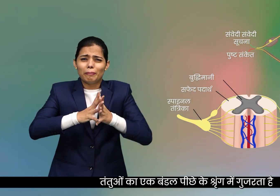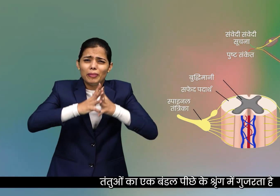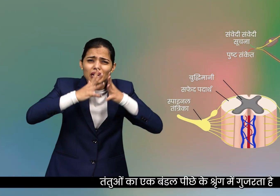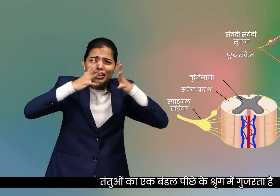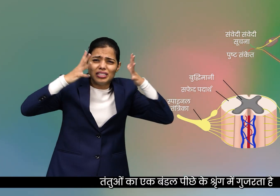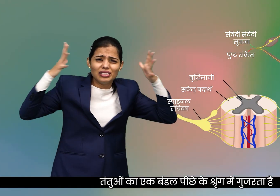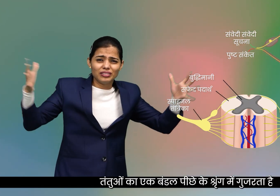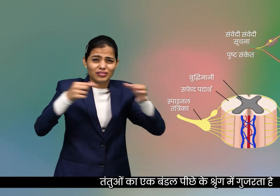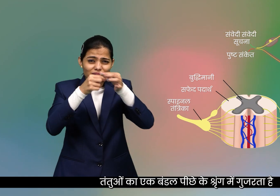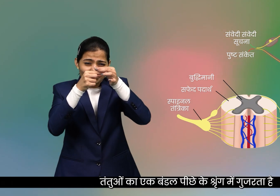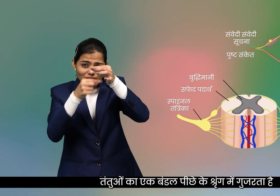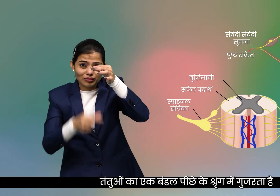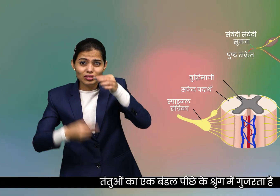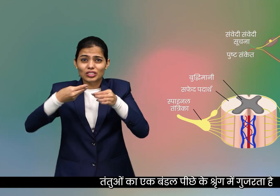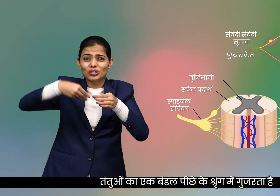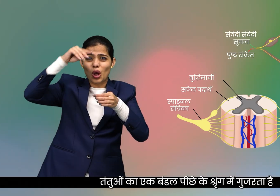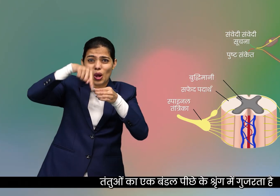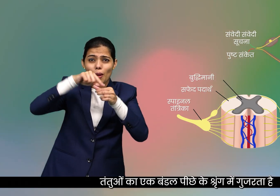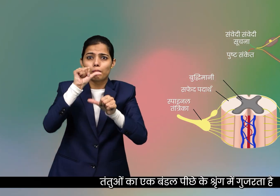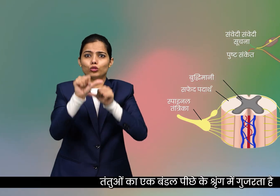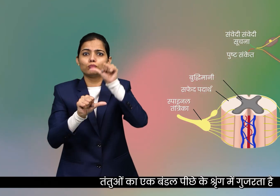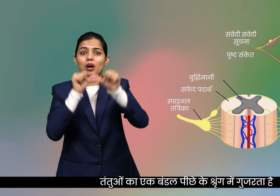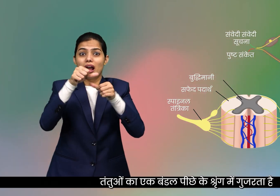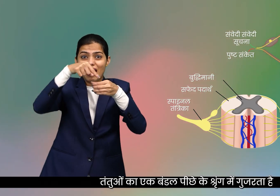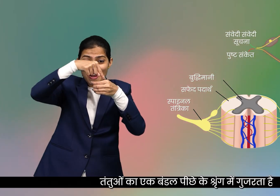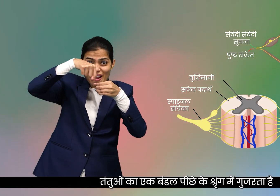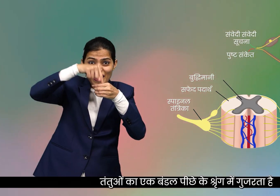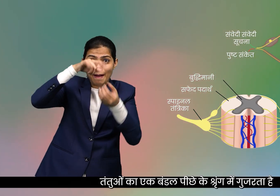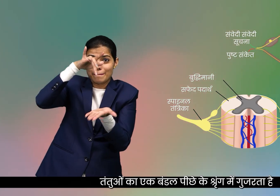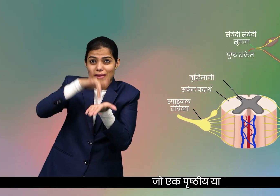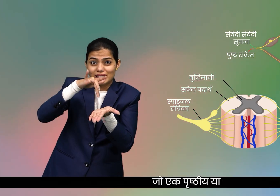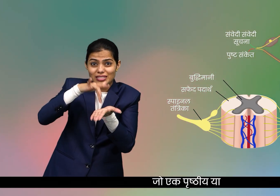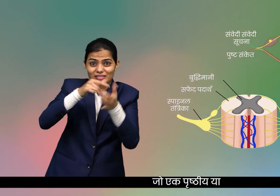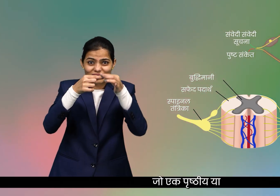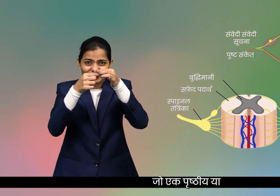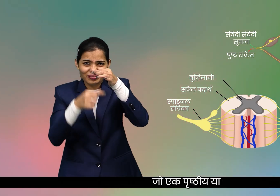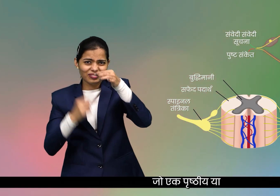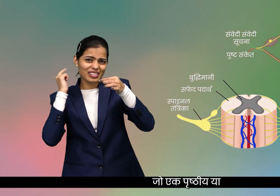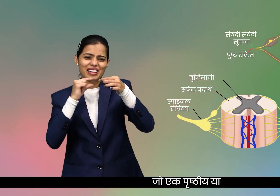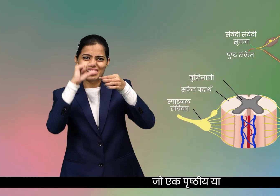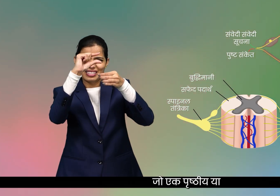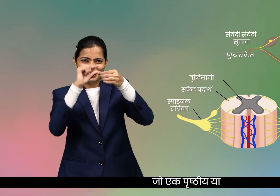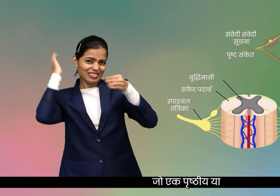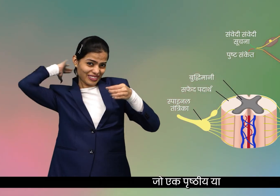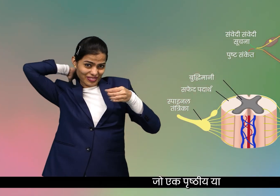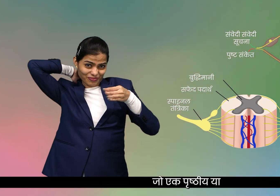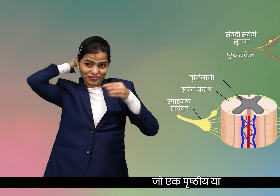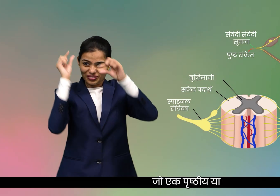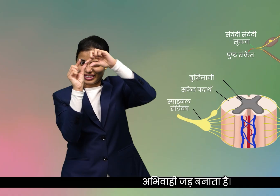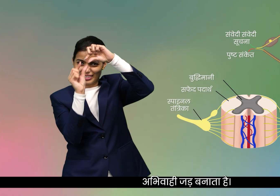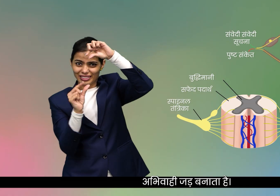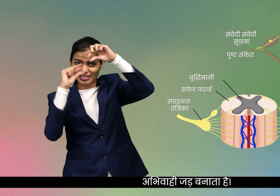तंतुओं का एक बंडल पीछे के श्रृंग में गुजरता है, जो एक पृष्ठीय